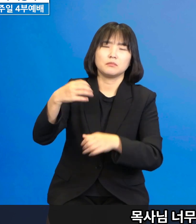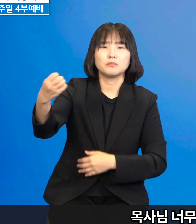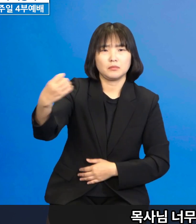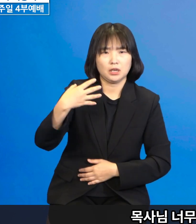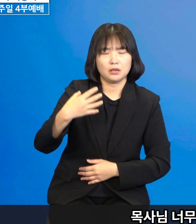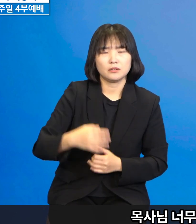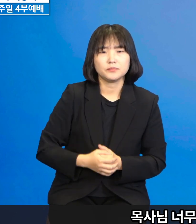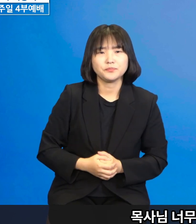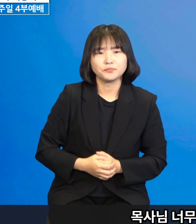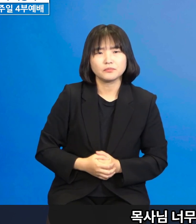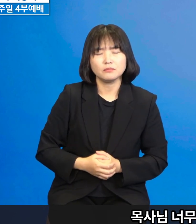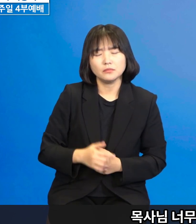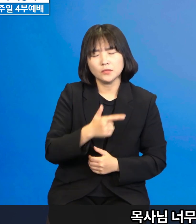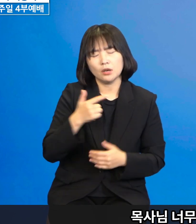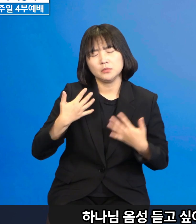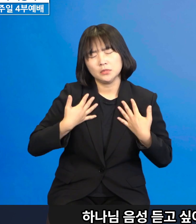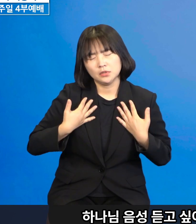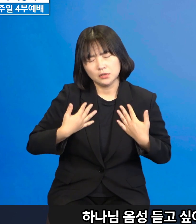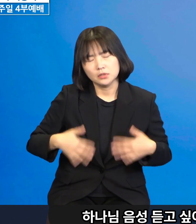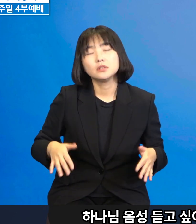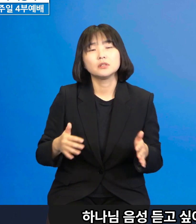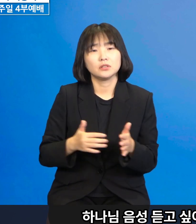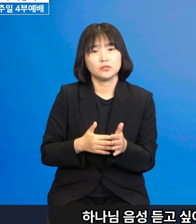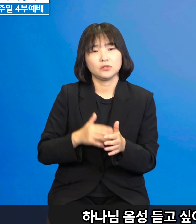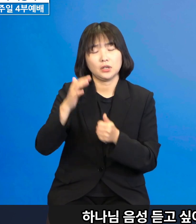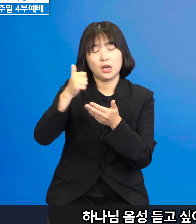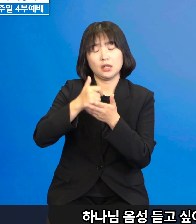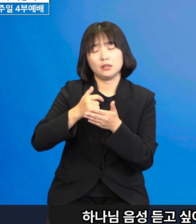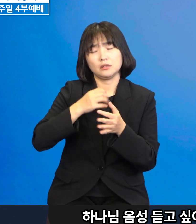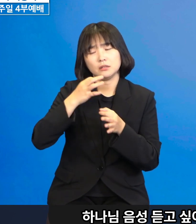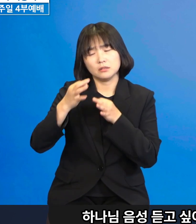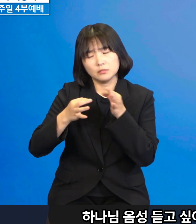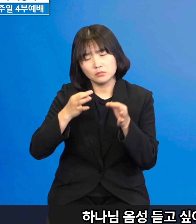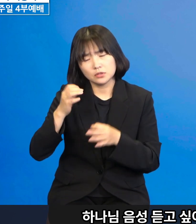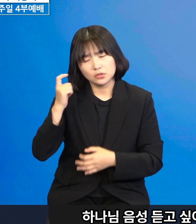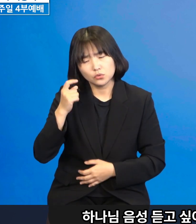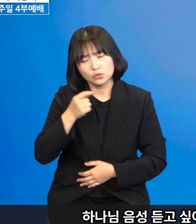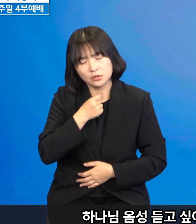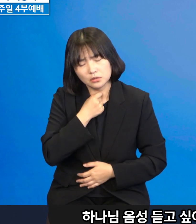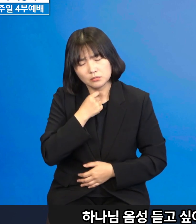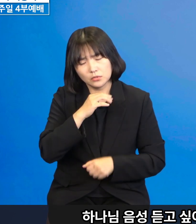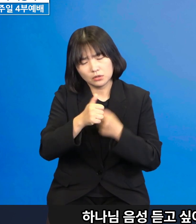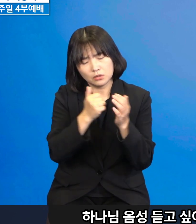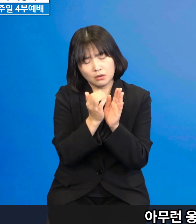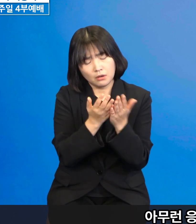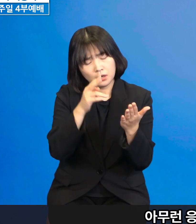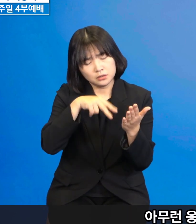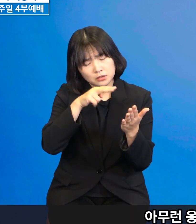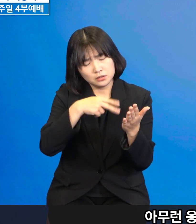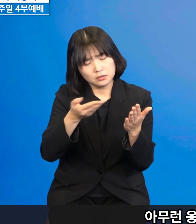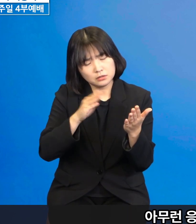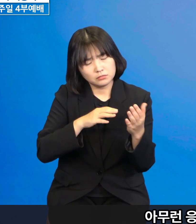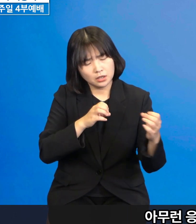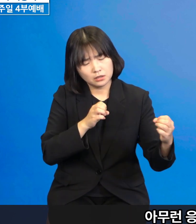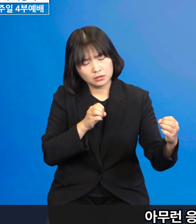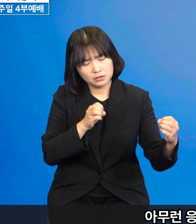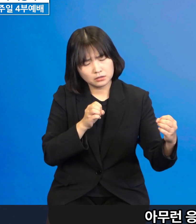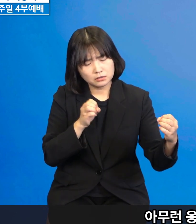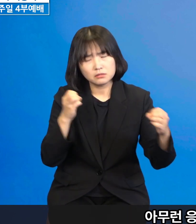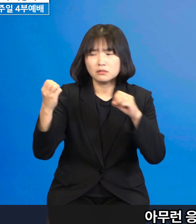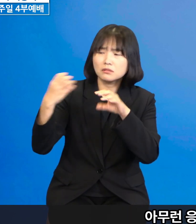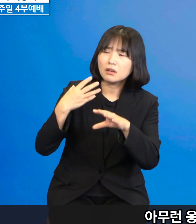목사님 너무 많이 지쳤습니다. 하나님 음성 듣고 싶어서 말씀도 막 읽어보는데 아무런 응답이